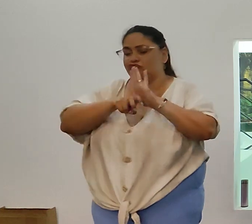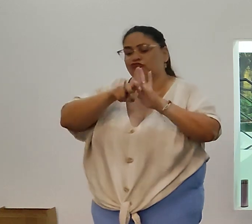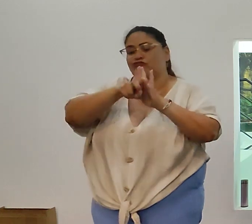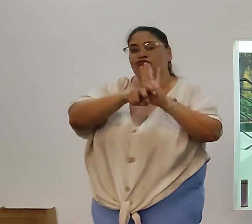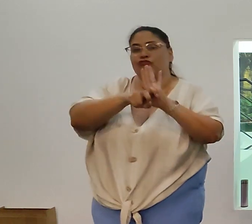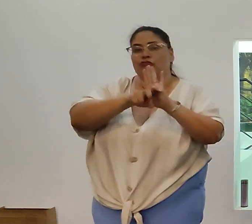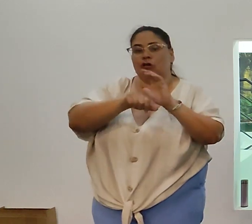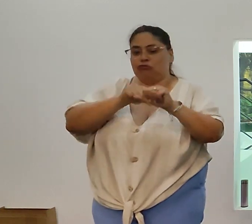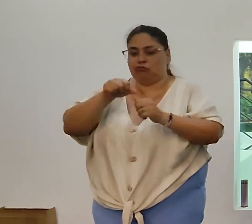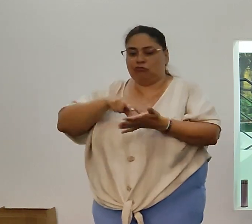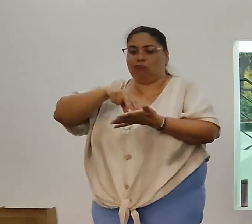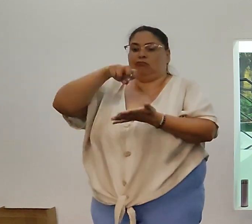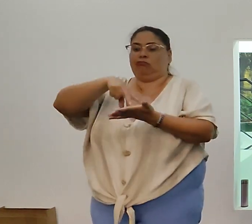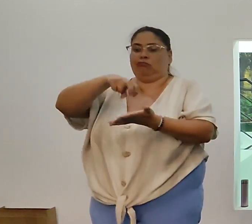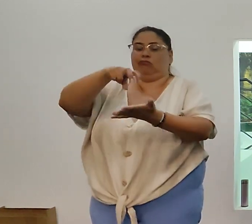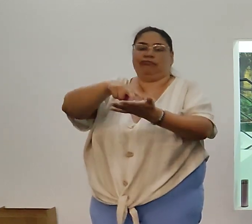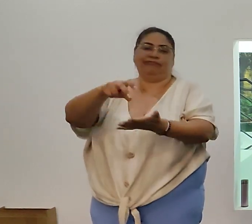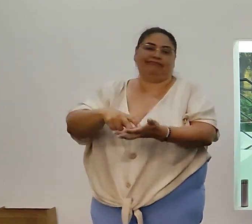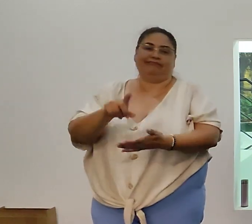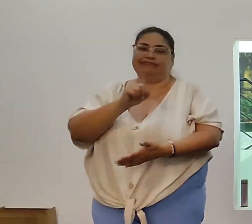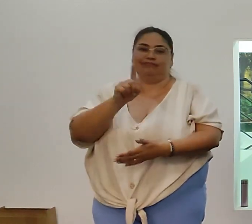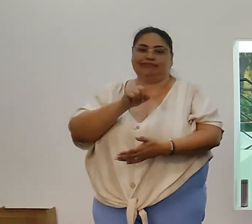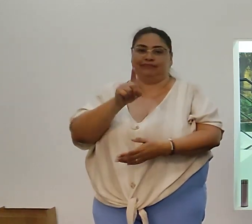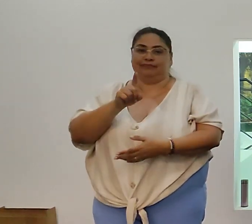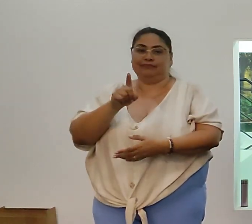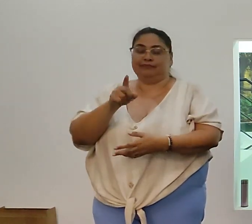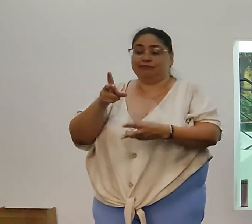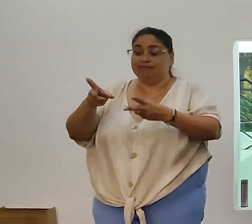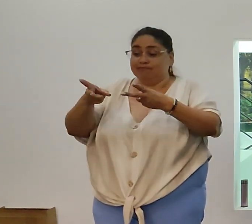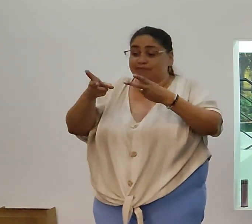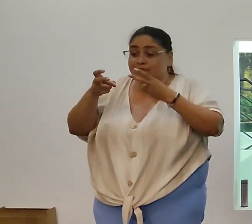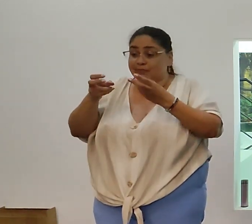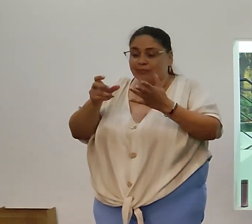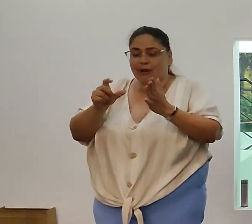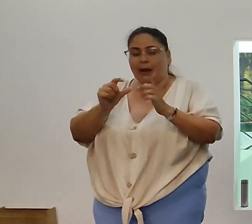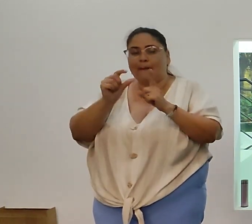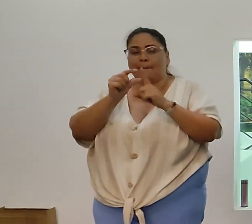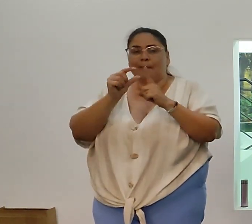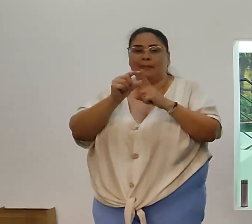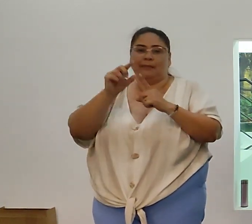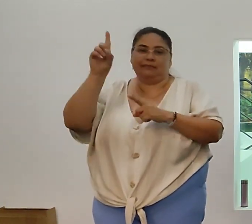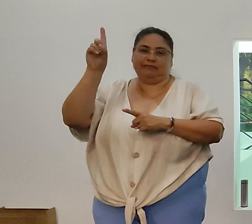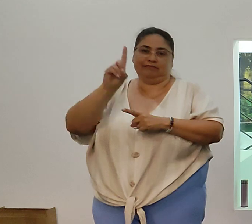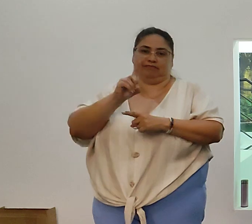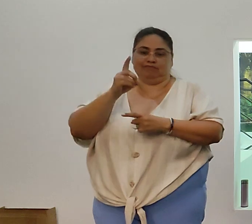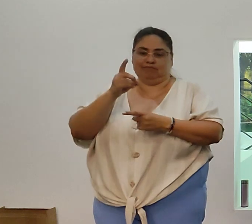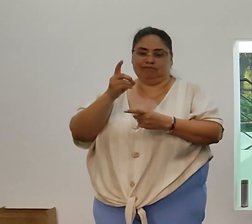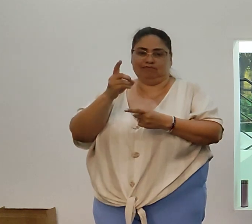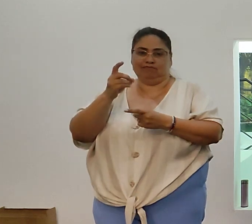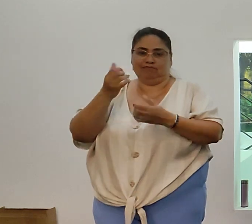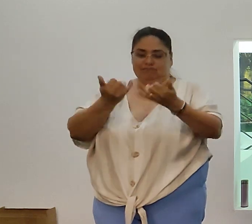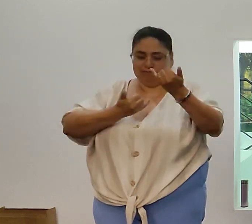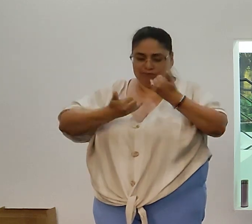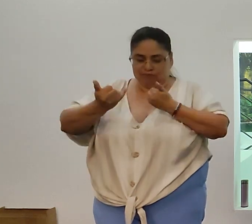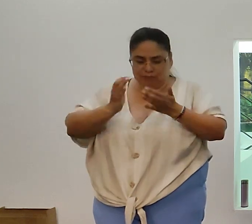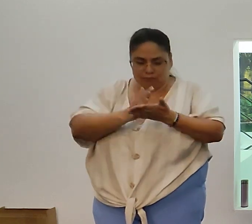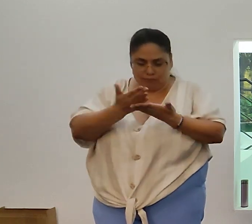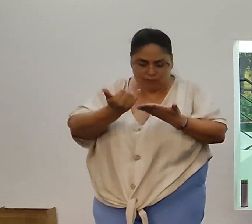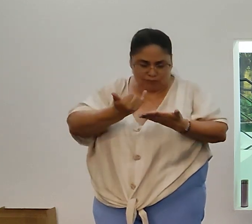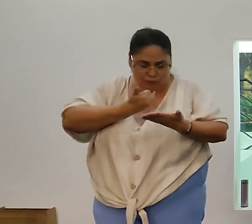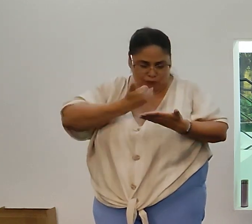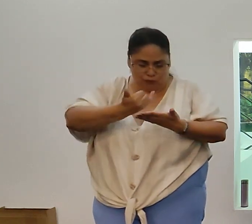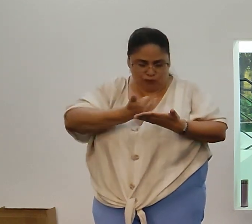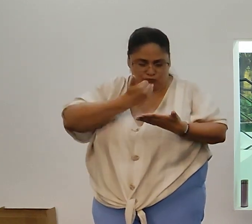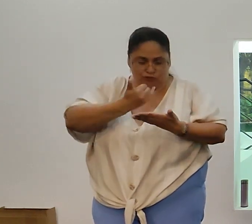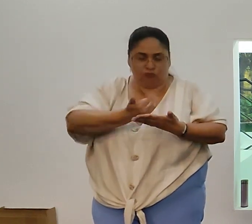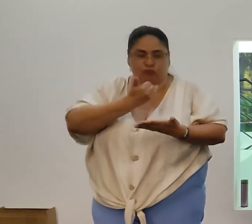saindo pulando. A fé vem por ouvir, e ouvir a palavra de Deus. Quer uma prova disso?